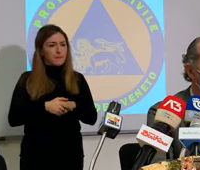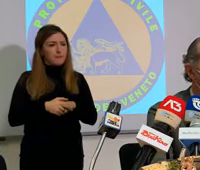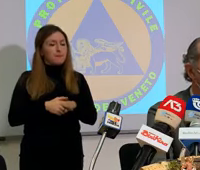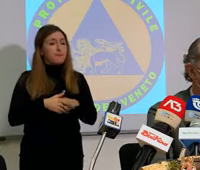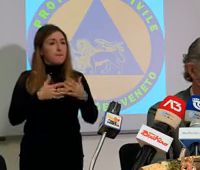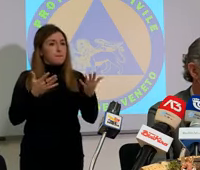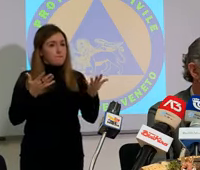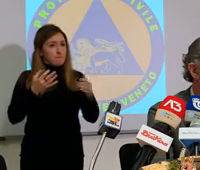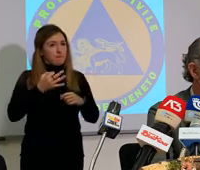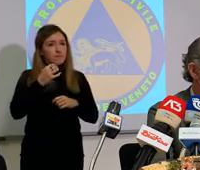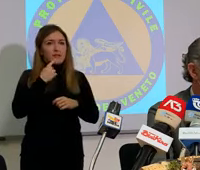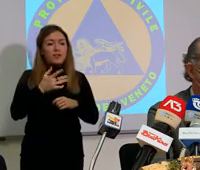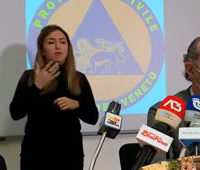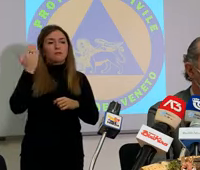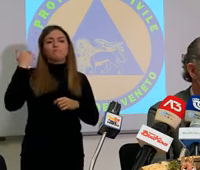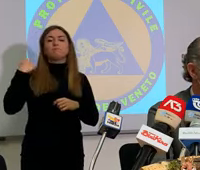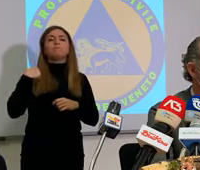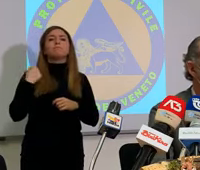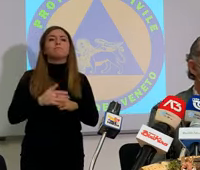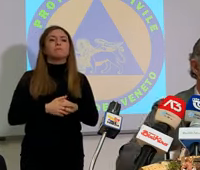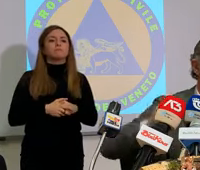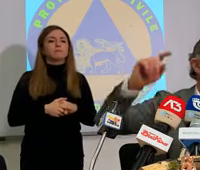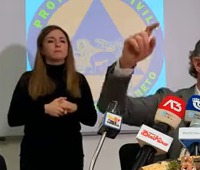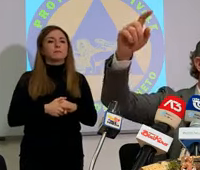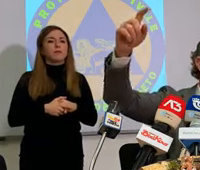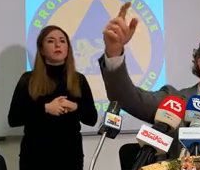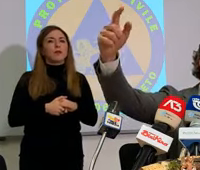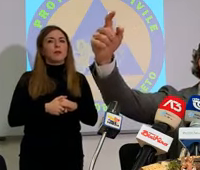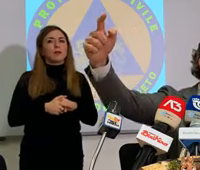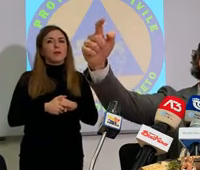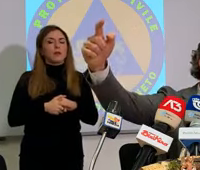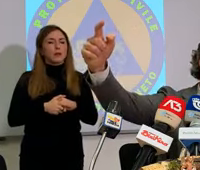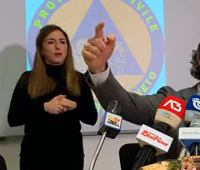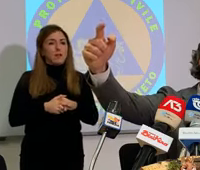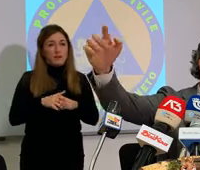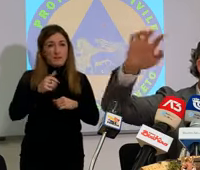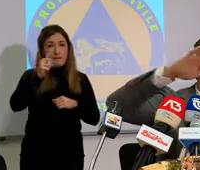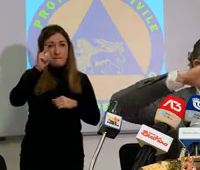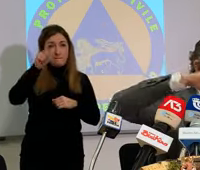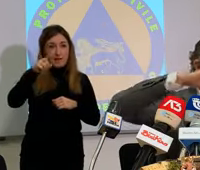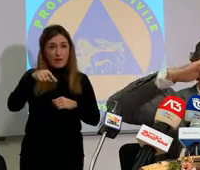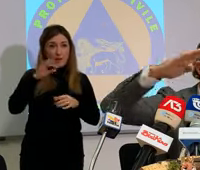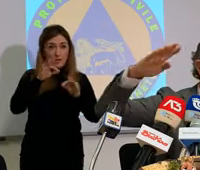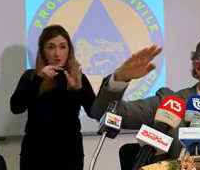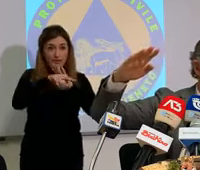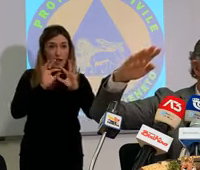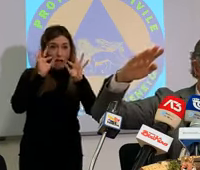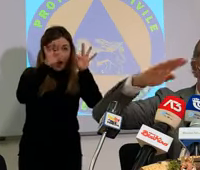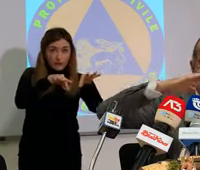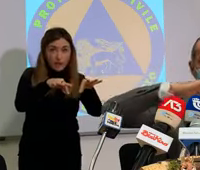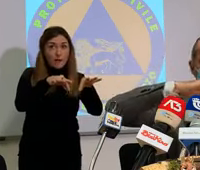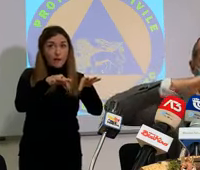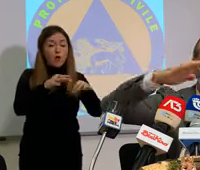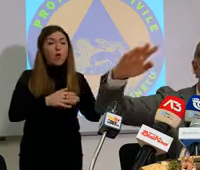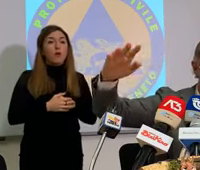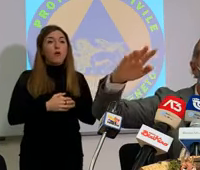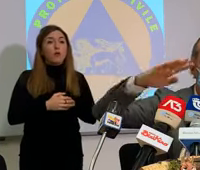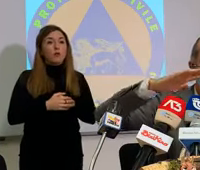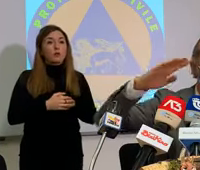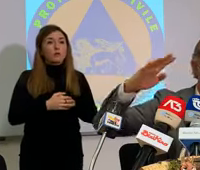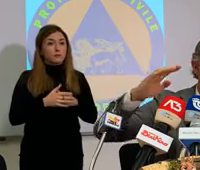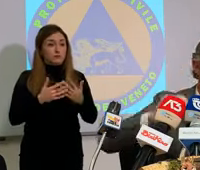andate a prendermi le mie dichiarazioni io sapendo guardo guardate che quando arriveremo mille terapie intensive vuol dire che avremo cosa che dove sempre detto la